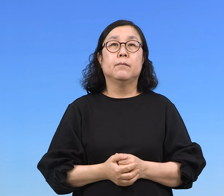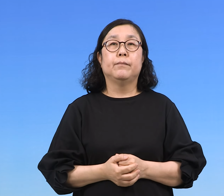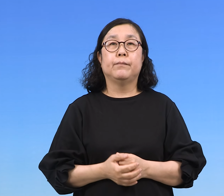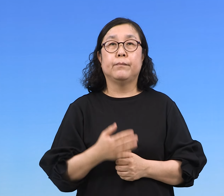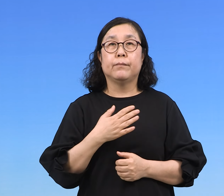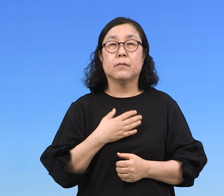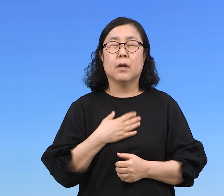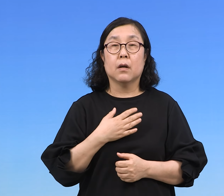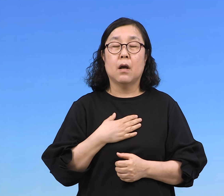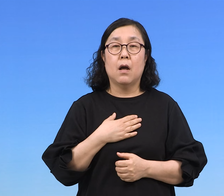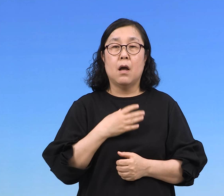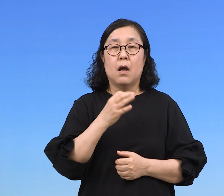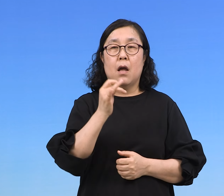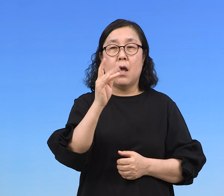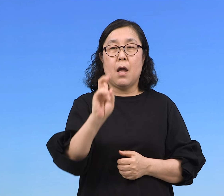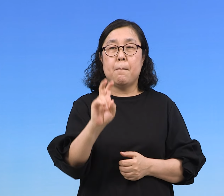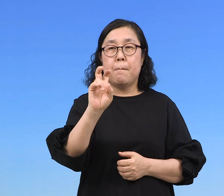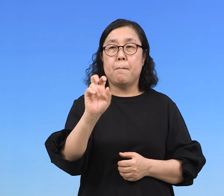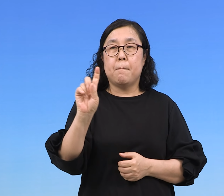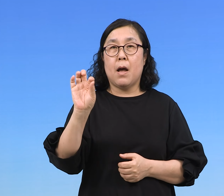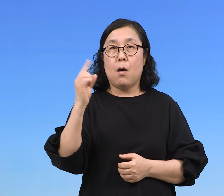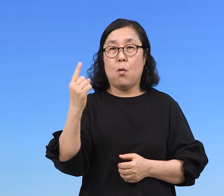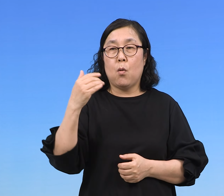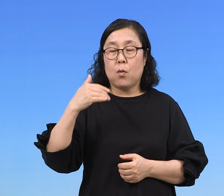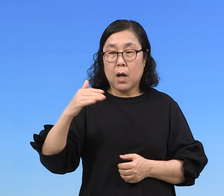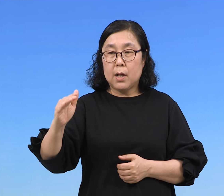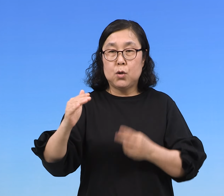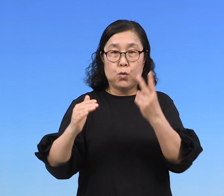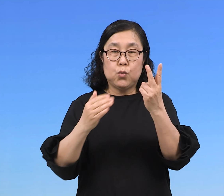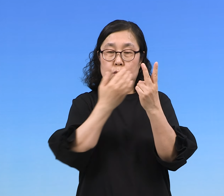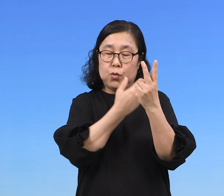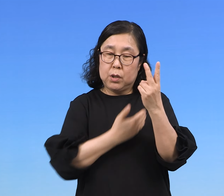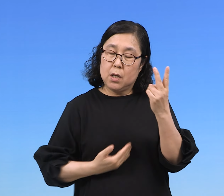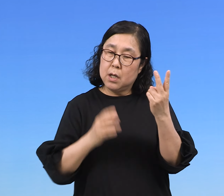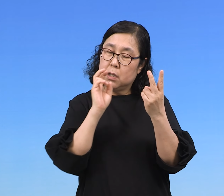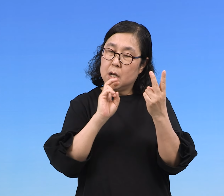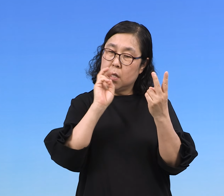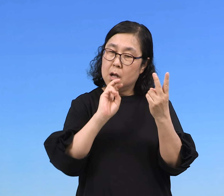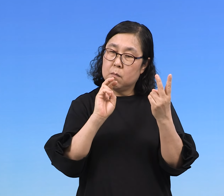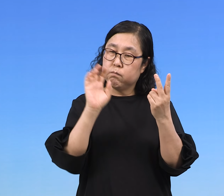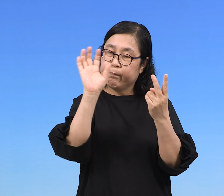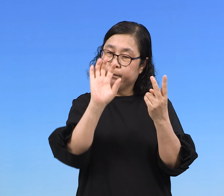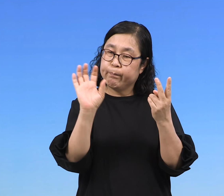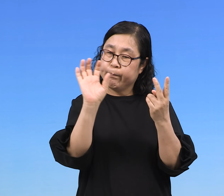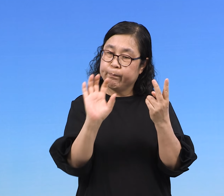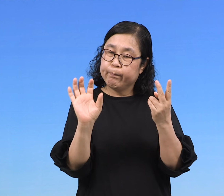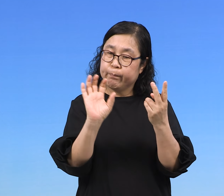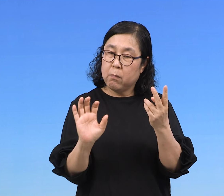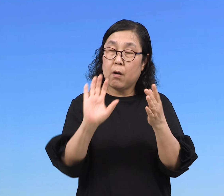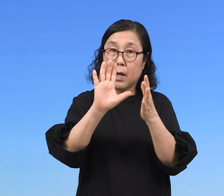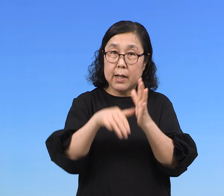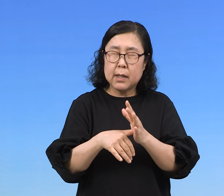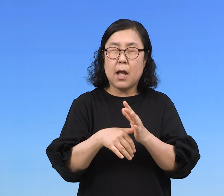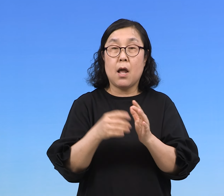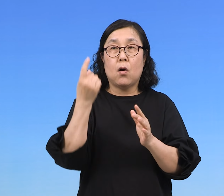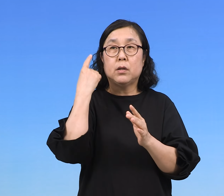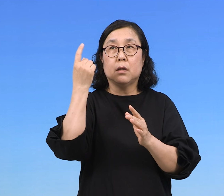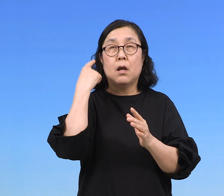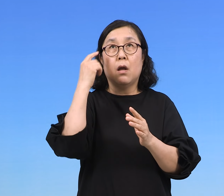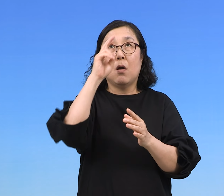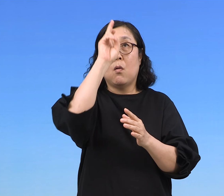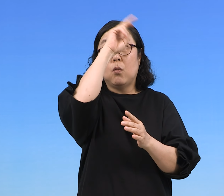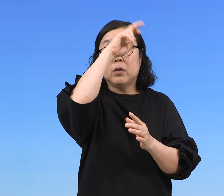제가 계속 이제 엠마오로 가는 두 제자 이 찬양을 계속 되뇌고 있는데 어제 오전에